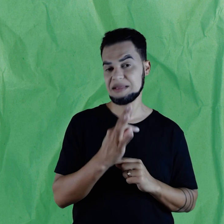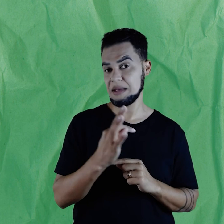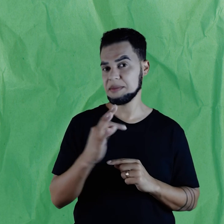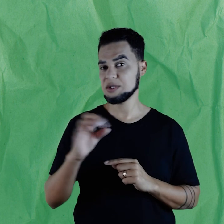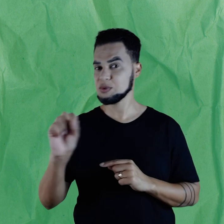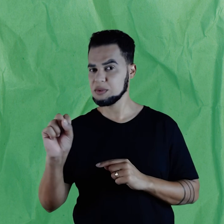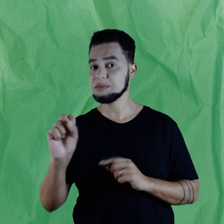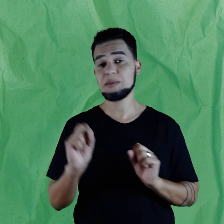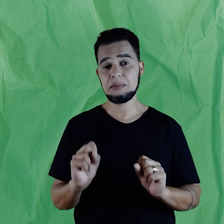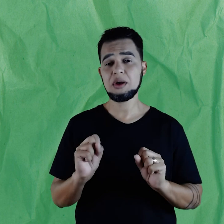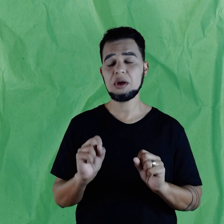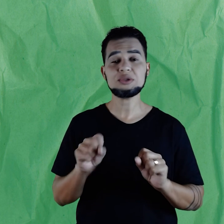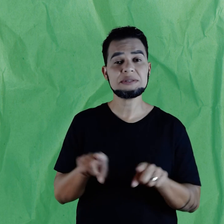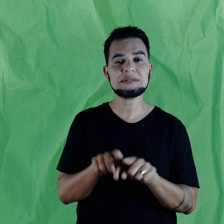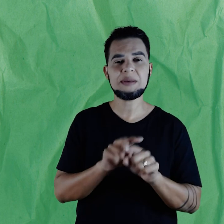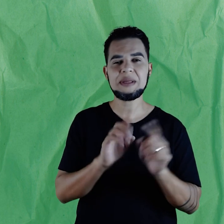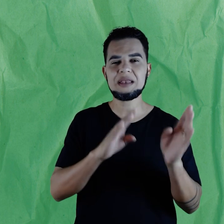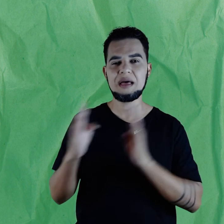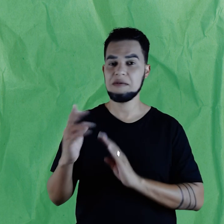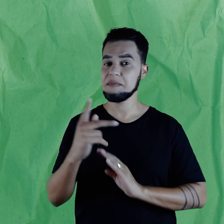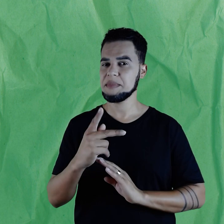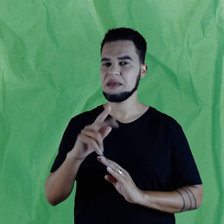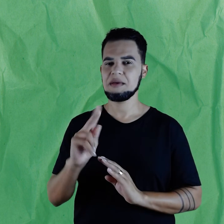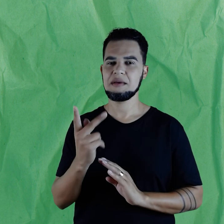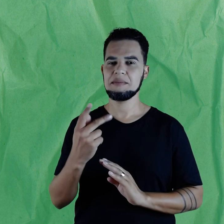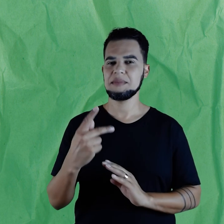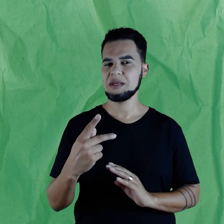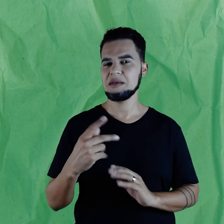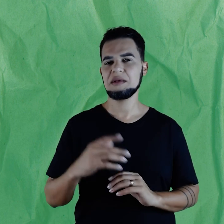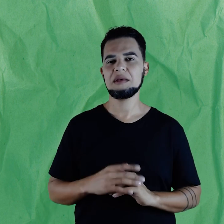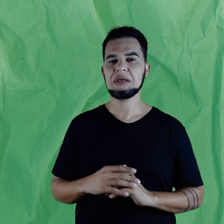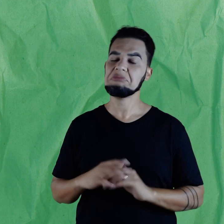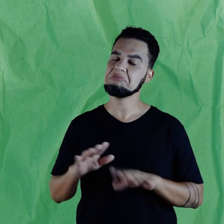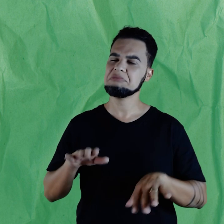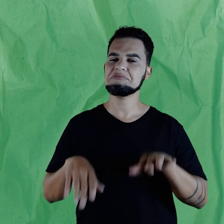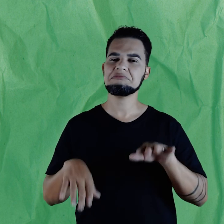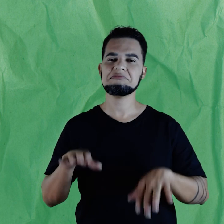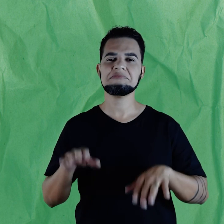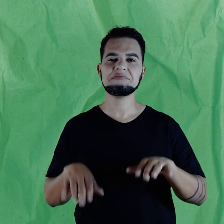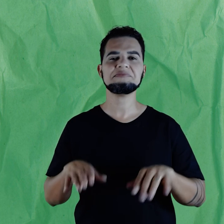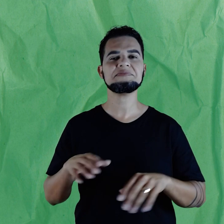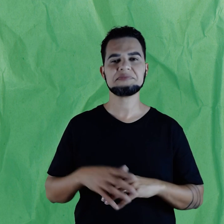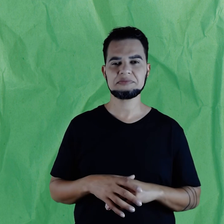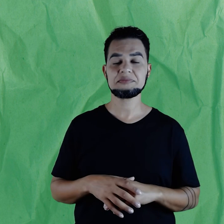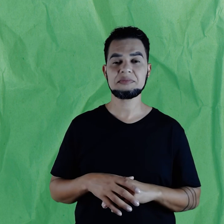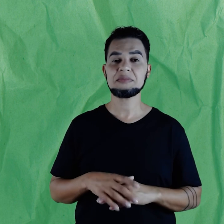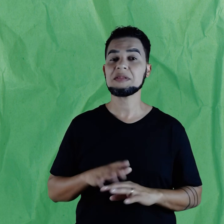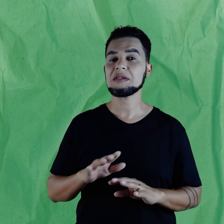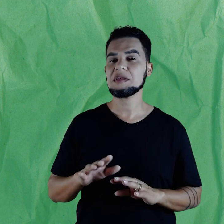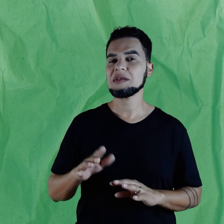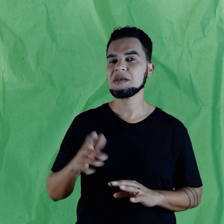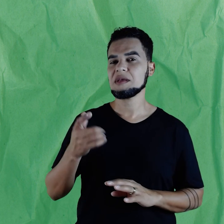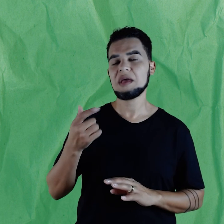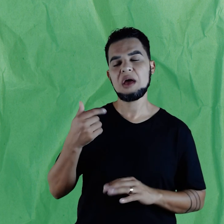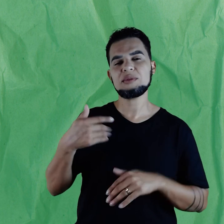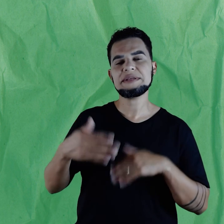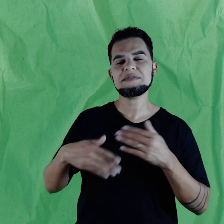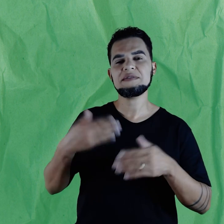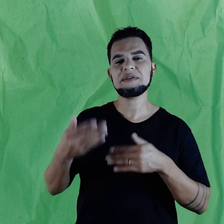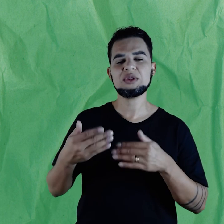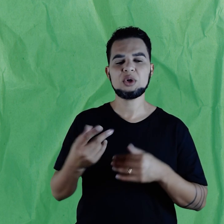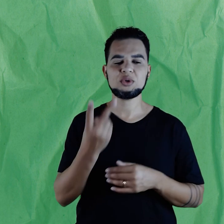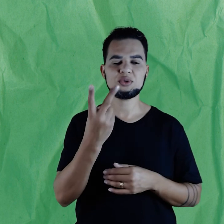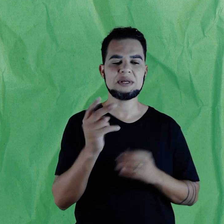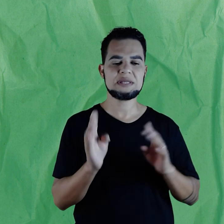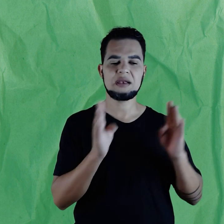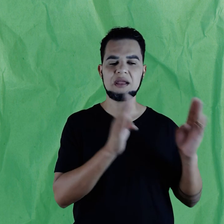ser mais voltado para o lado do PHP, então isso aí vai depender. E o Full Stack é aquele desenvolvedor que trabalha dos dois